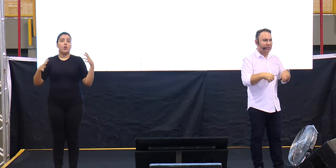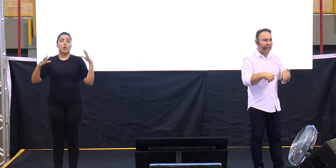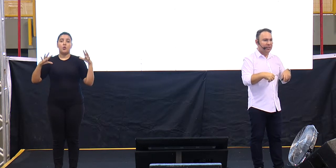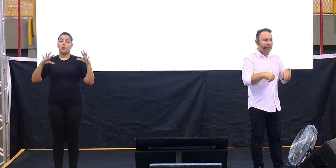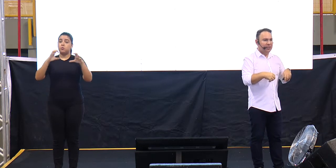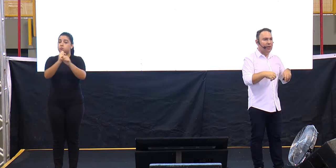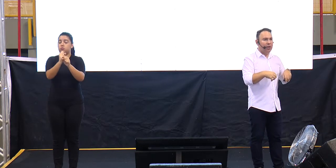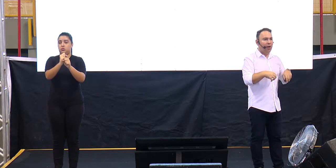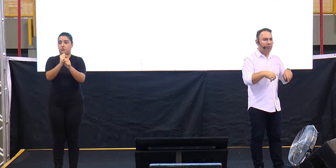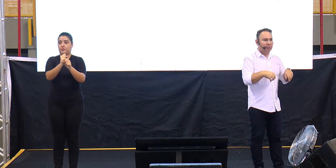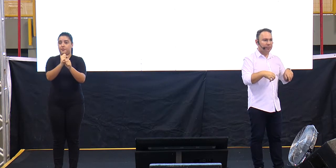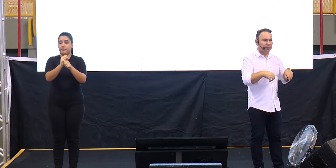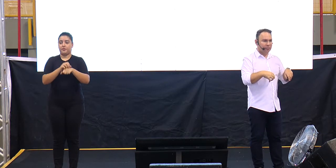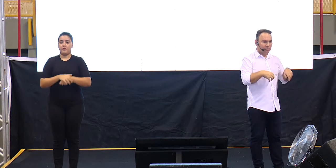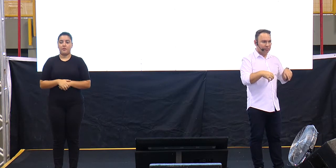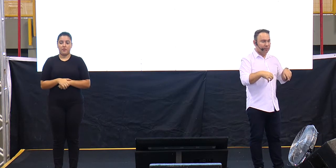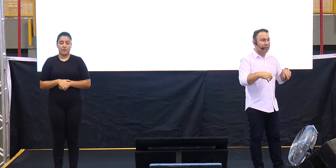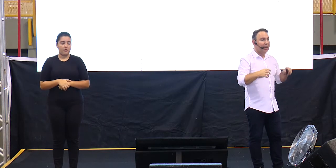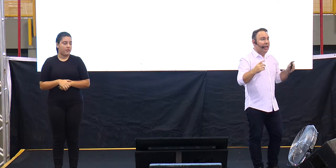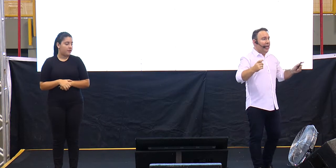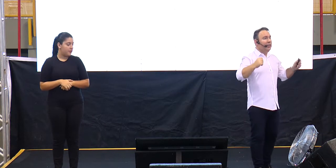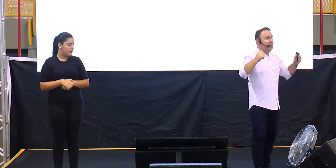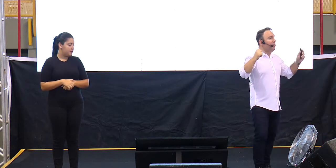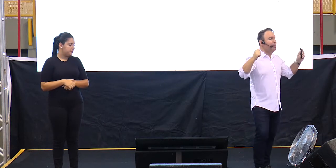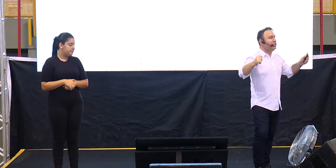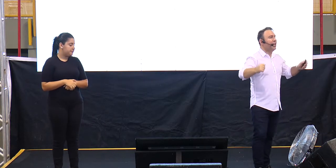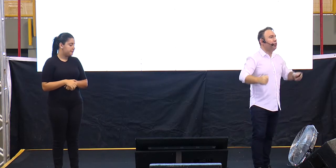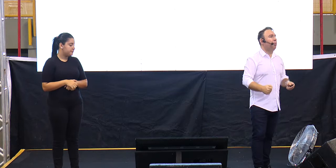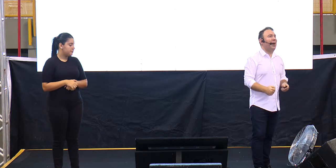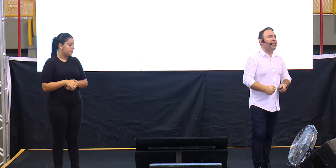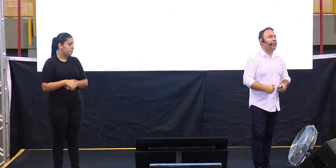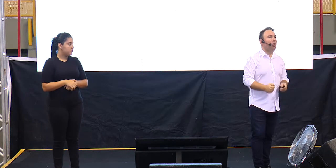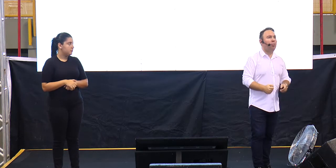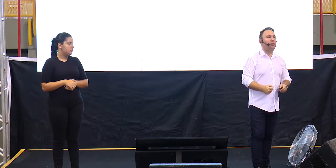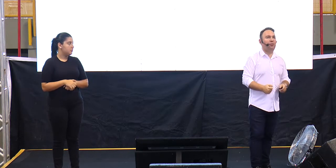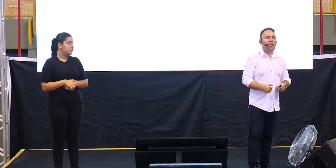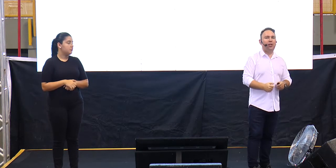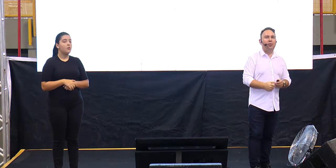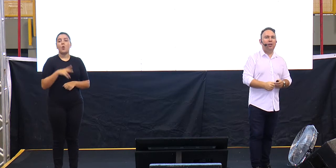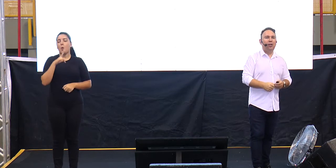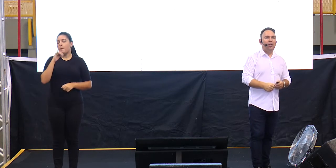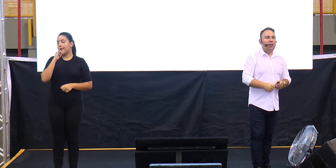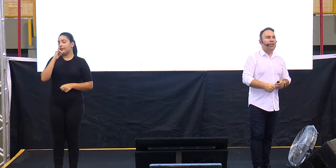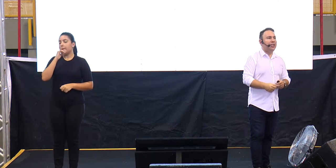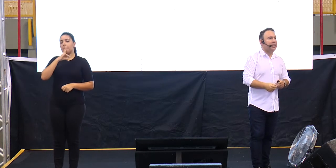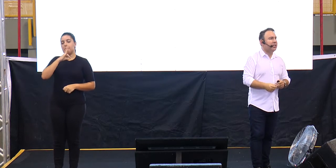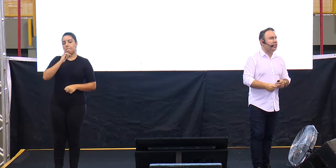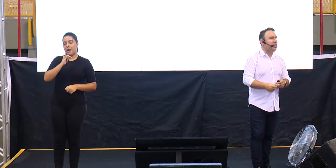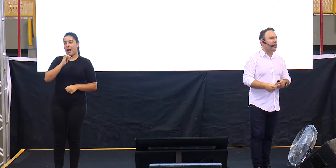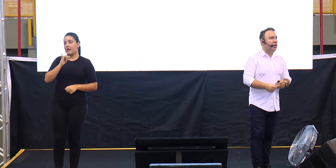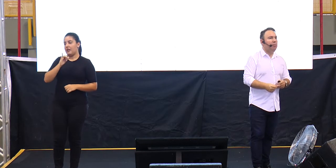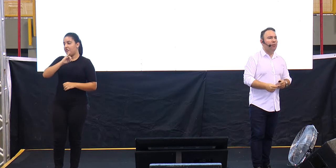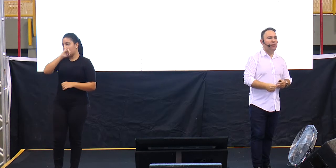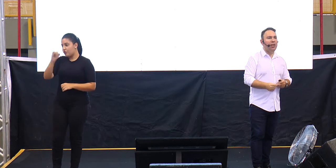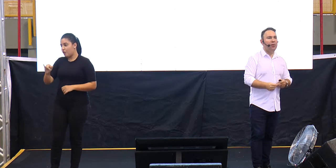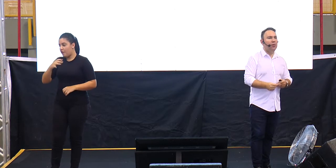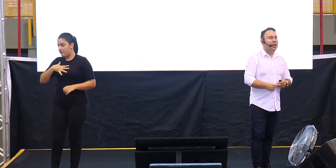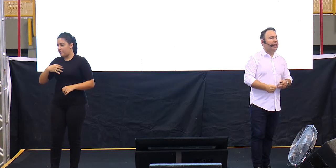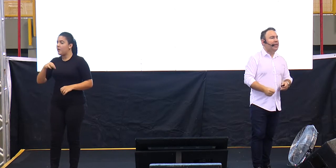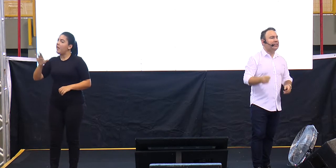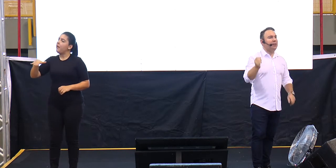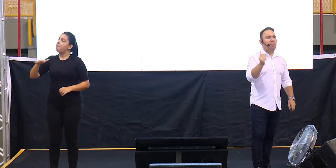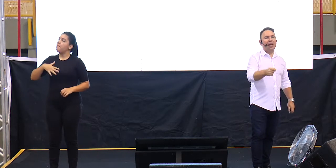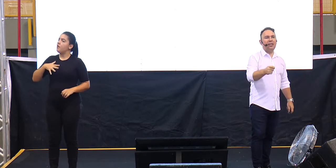coisa? Sim ou não? Então, vamos imaginar que o pai chegou para o filho e disse assim: meu